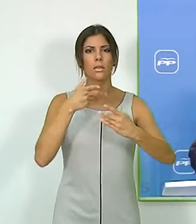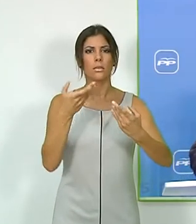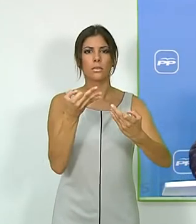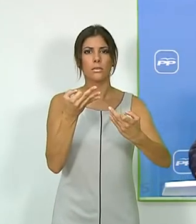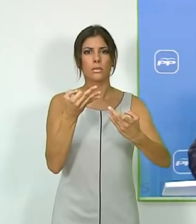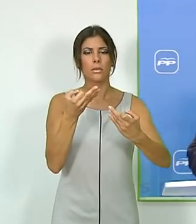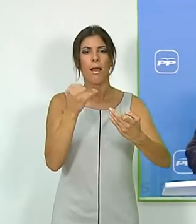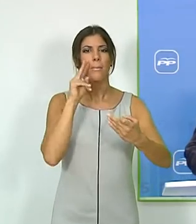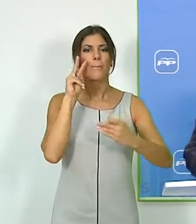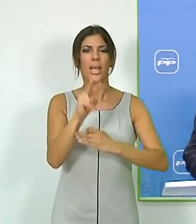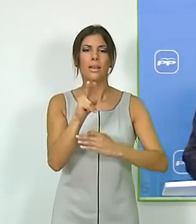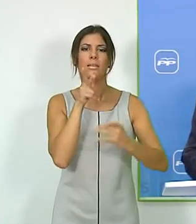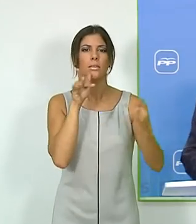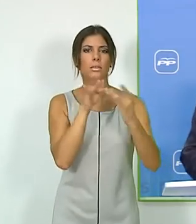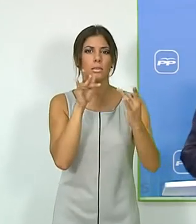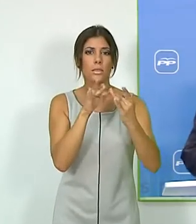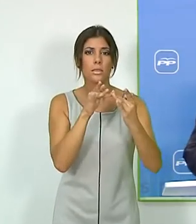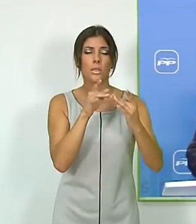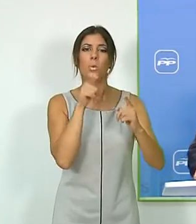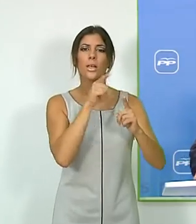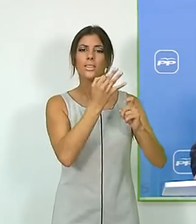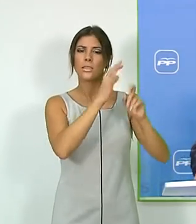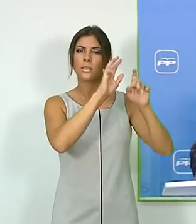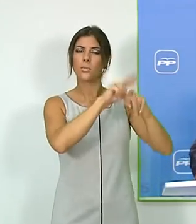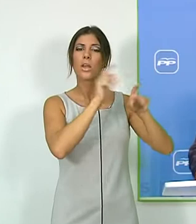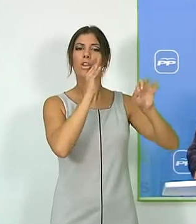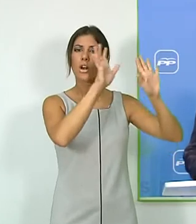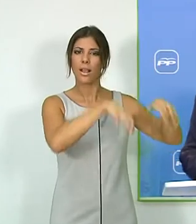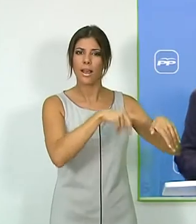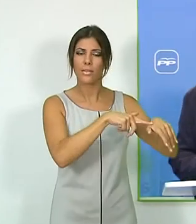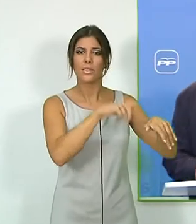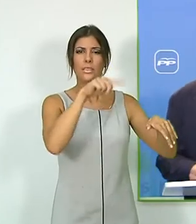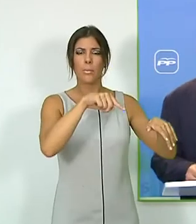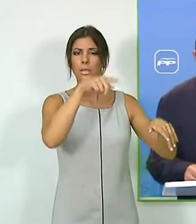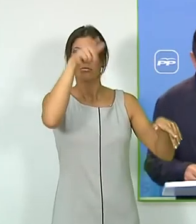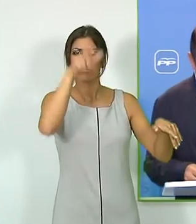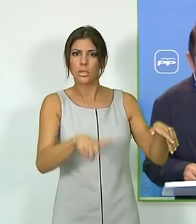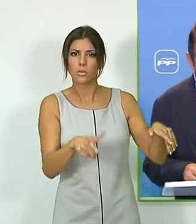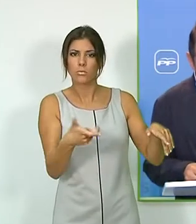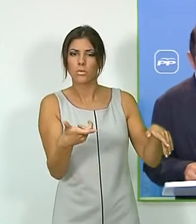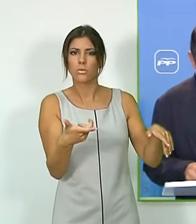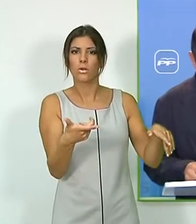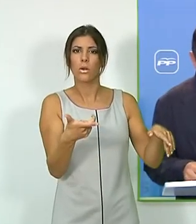alcanza la relación entre la Diputación de Cádiz y el ente